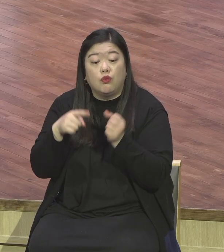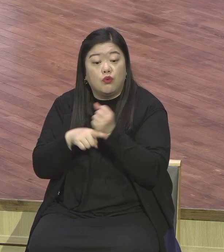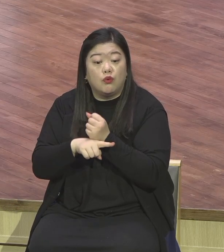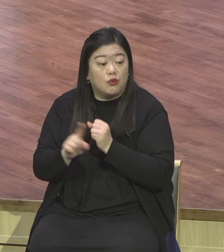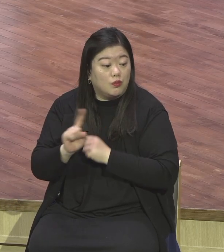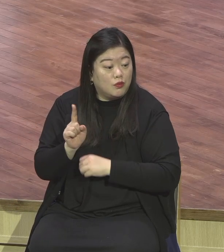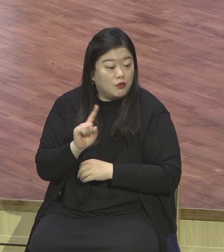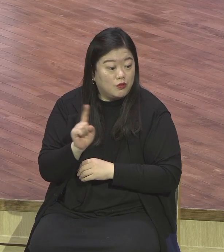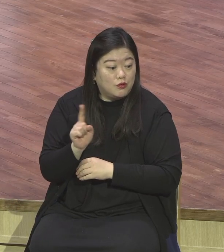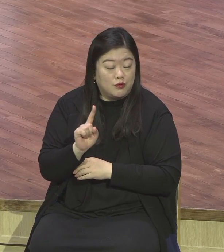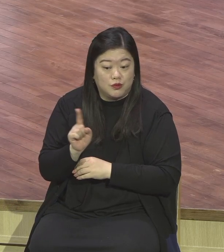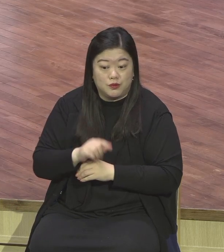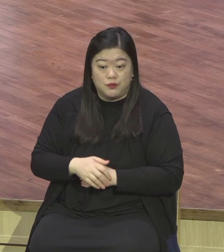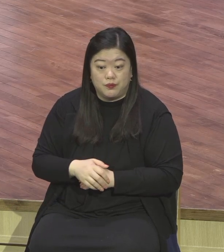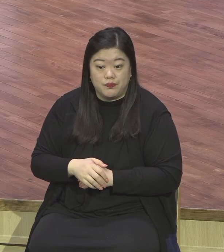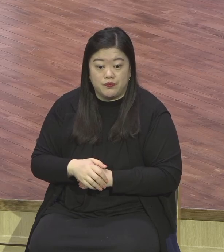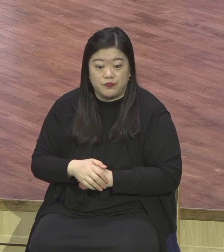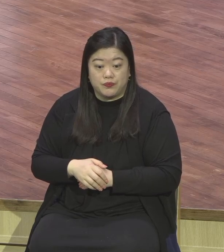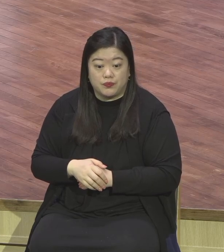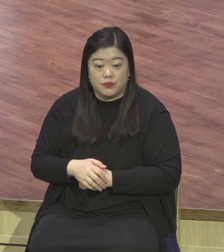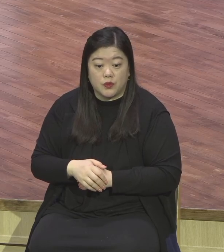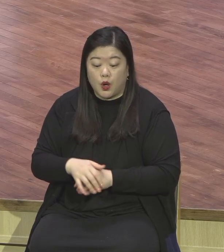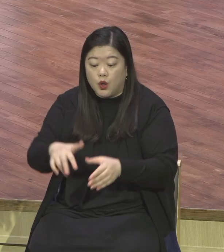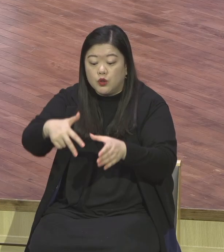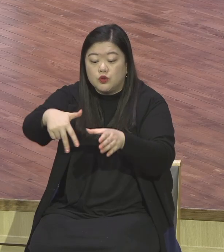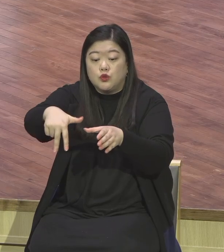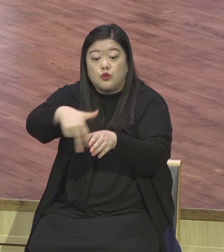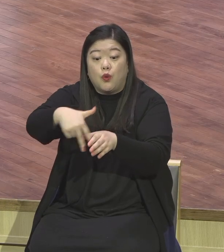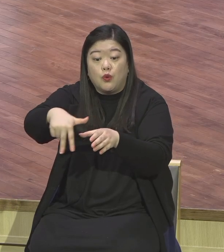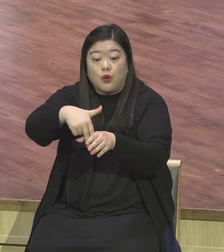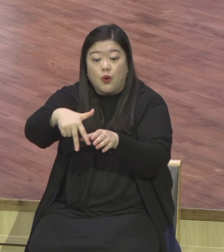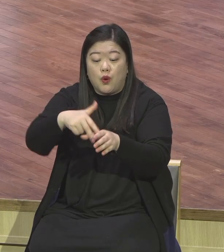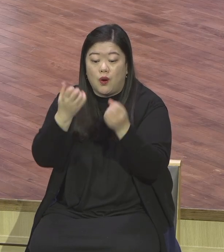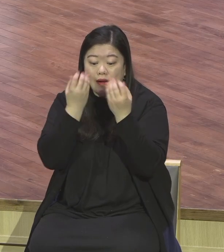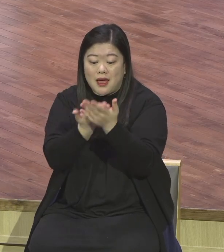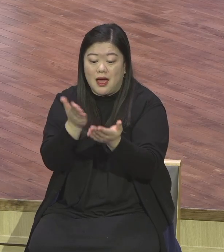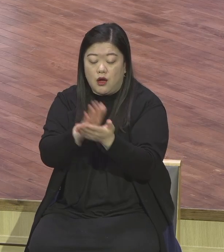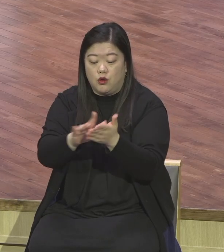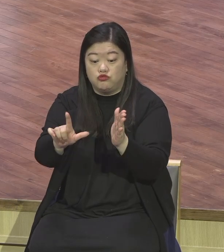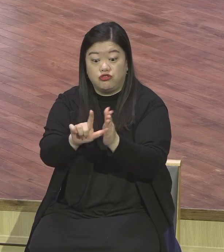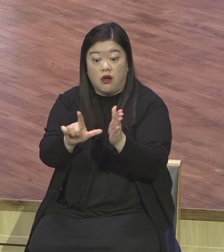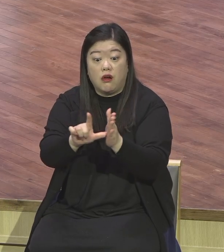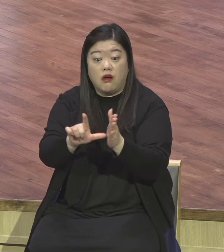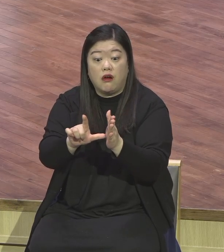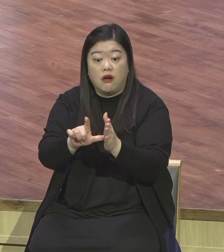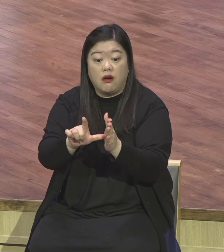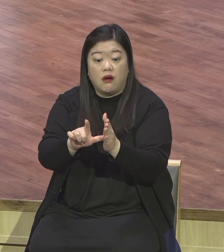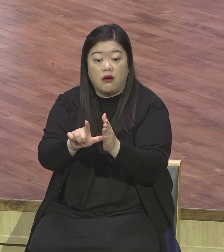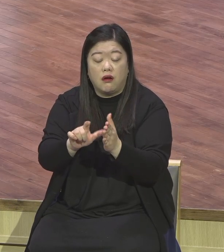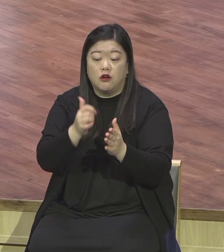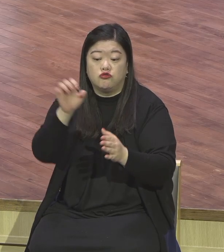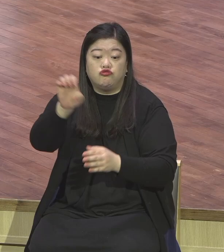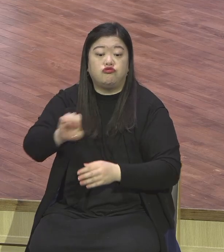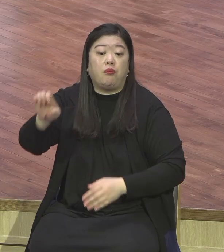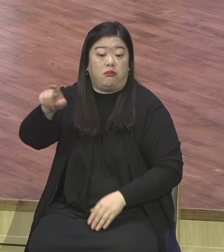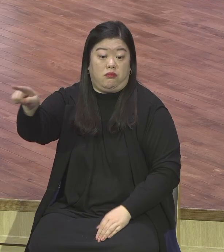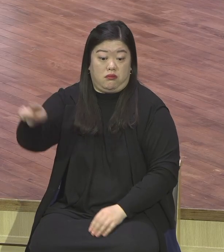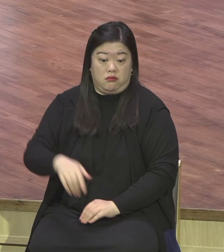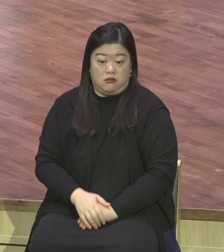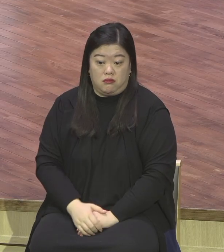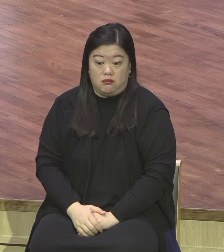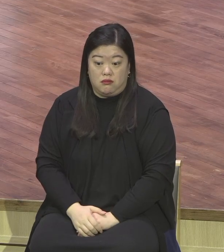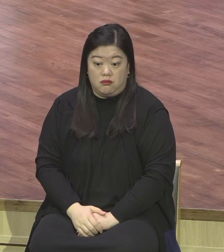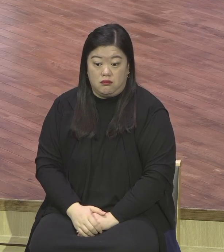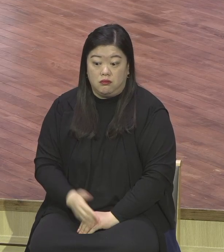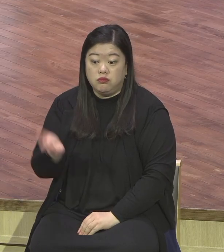유럽의 종교 교역한 독일 중심으로 유럽이 싹 다 무너졌습니다 영국 가보세요 히드로